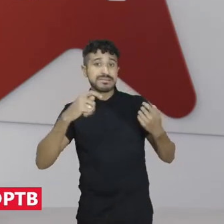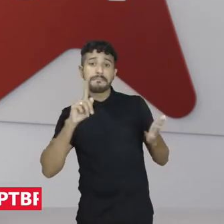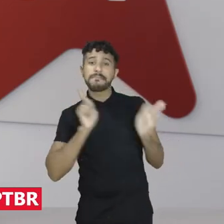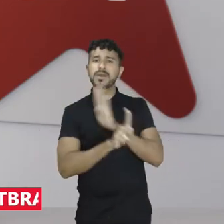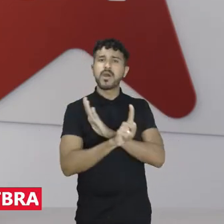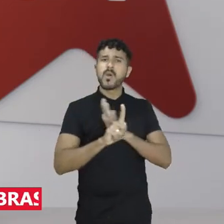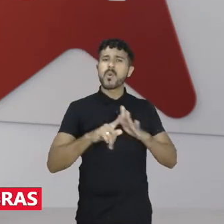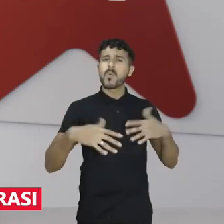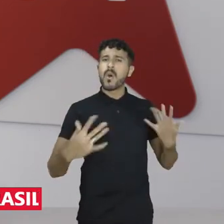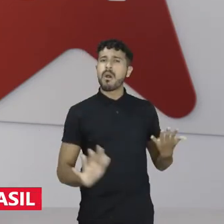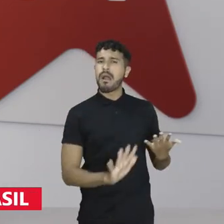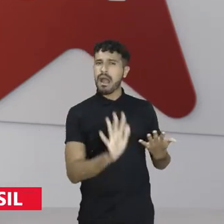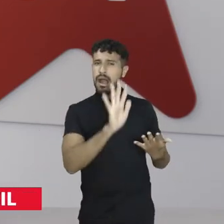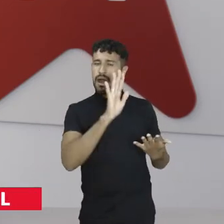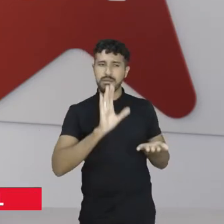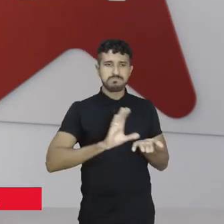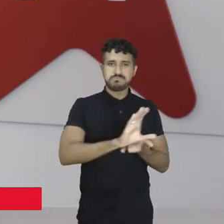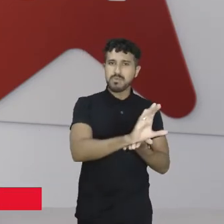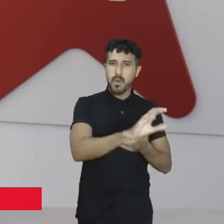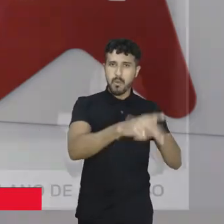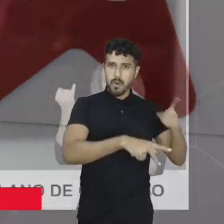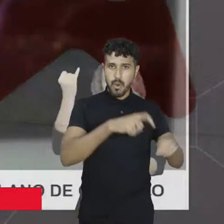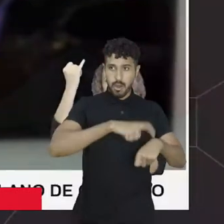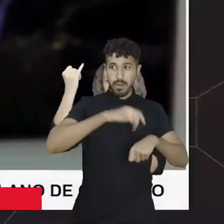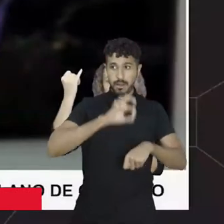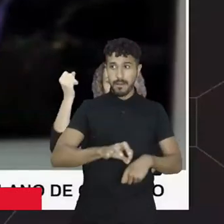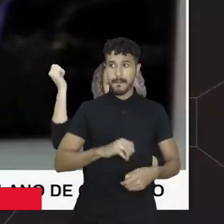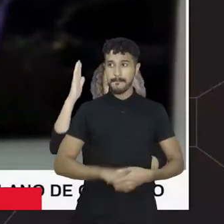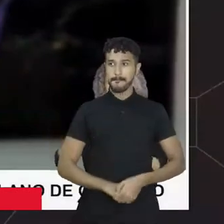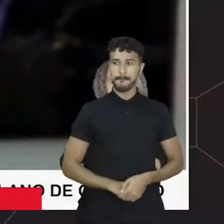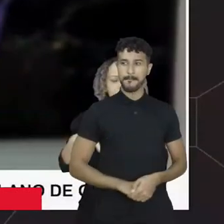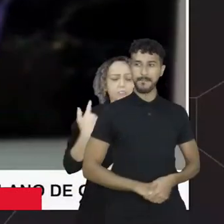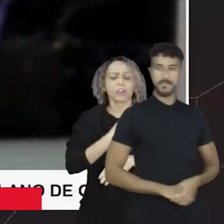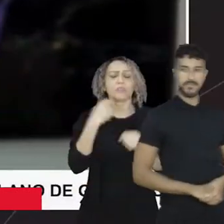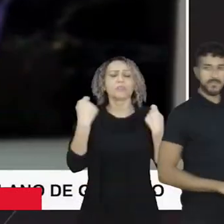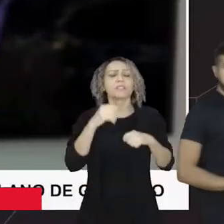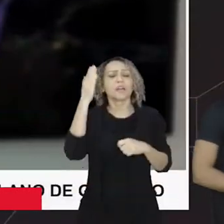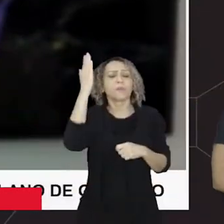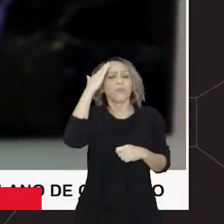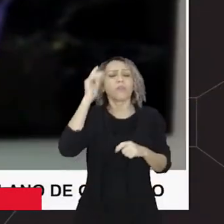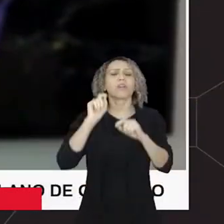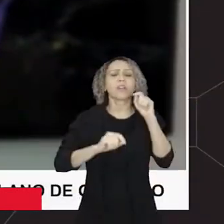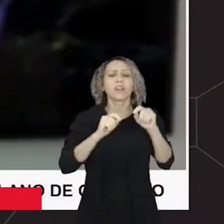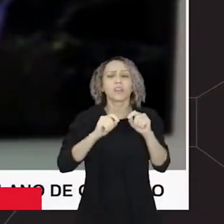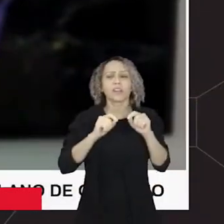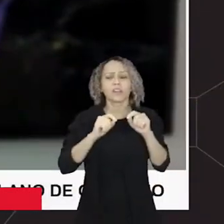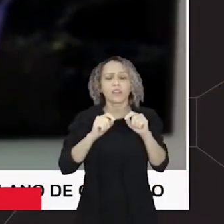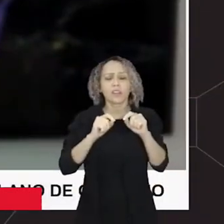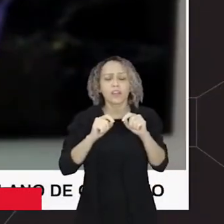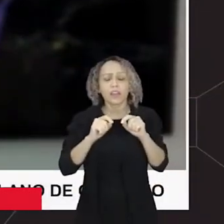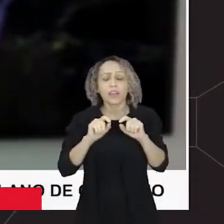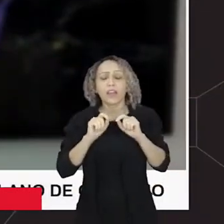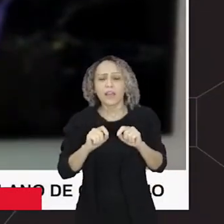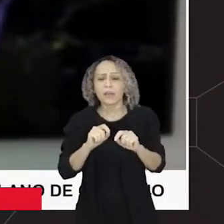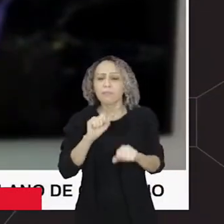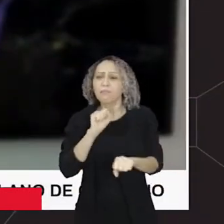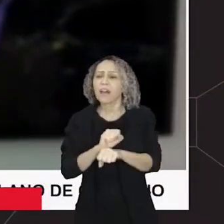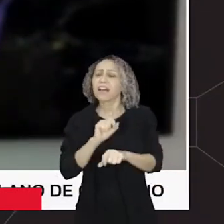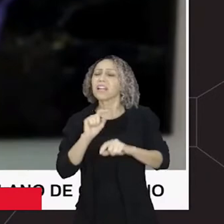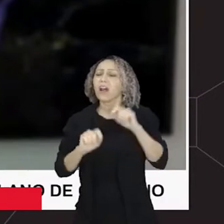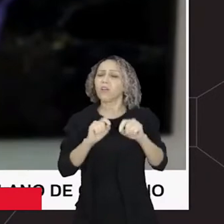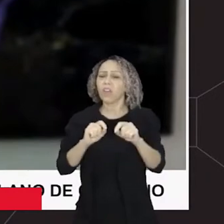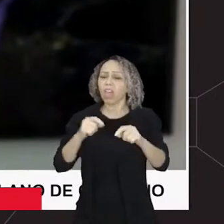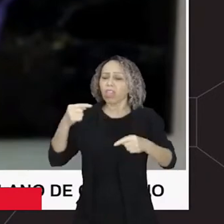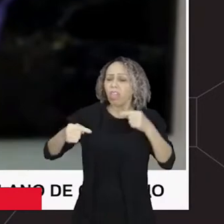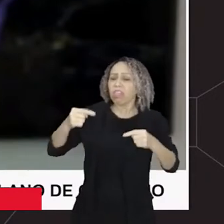não investir no povo no momento certo. Nós precisamos, companheiros da imprensa, é parar de